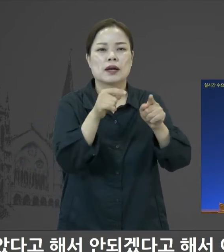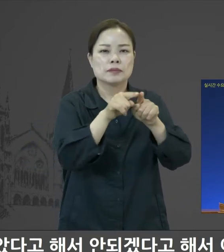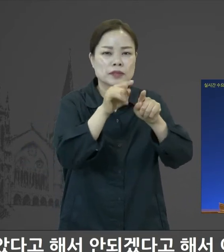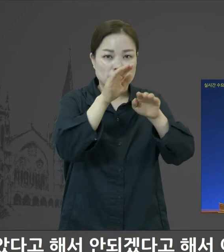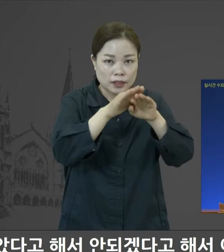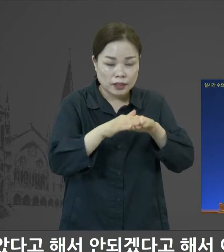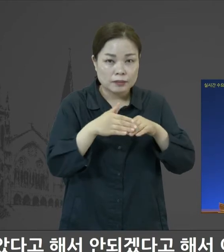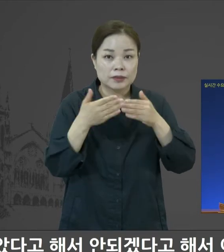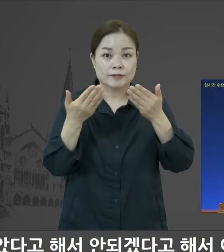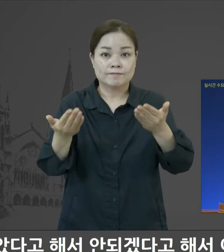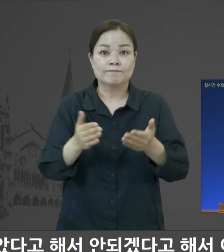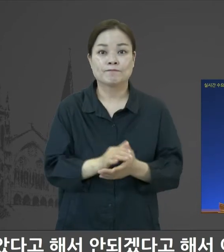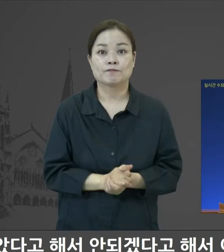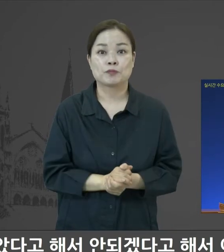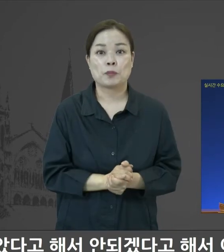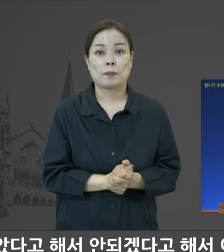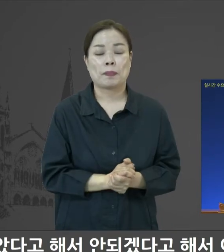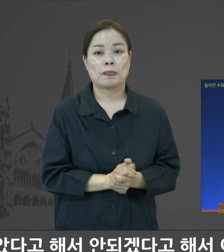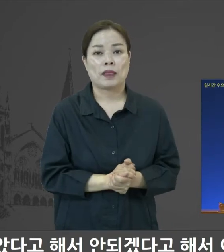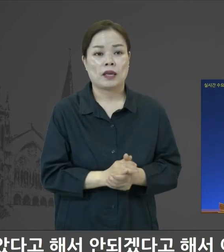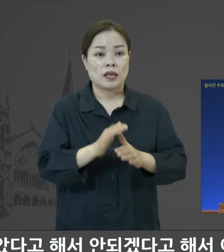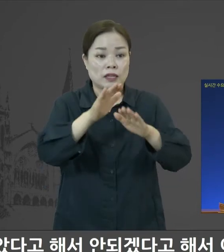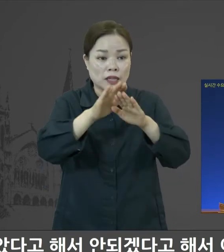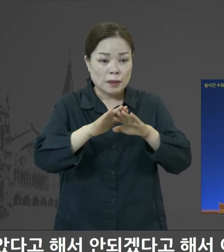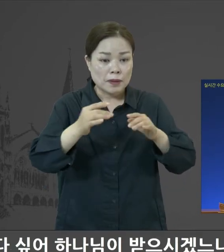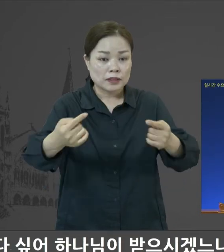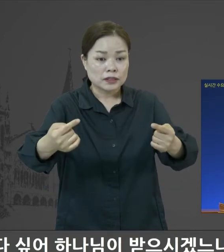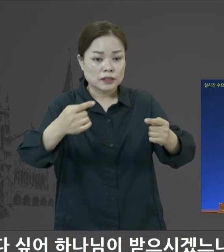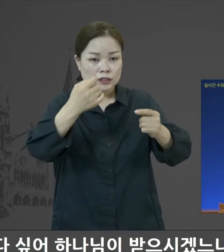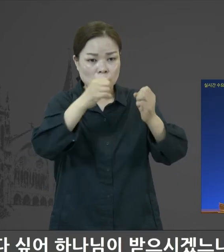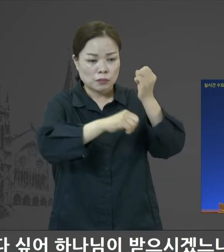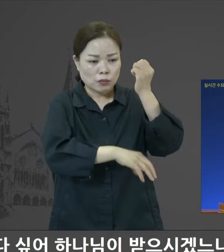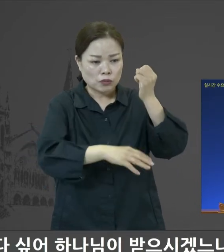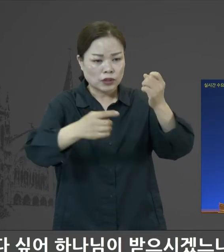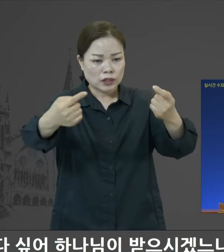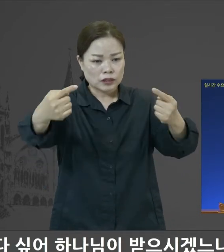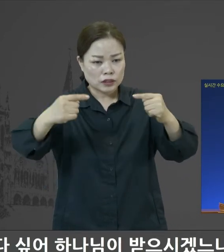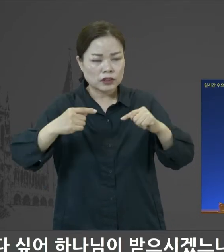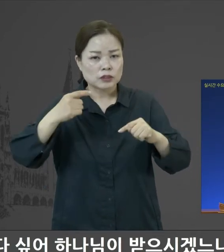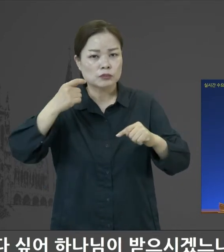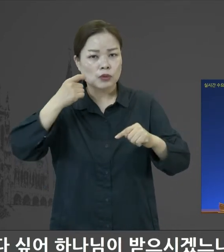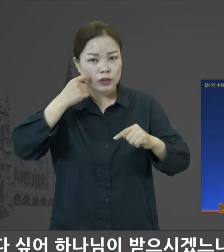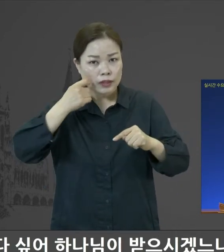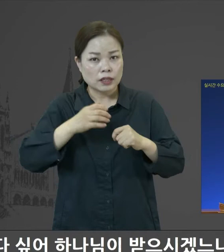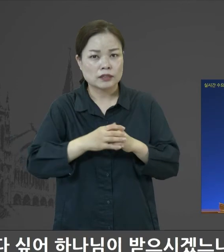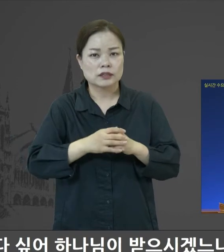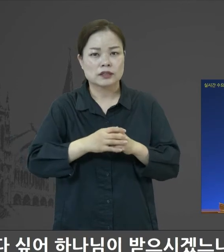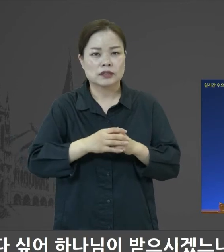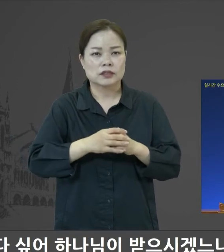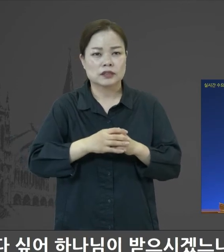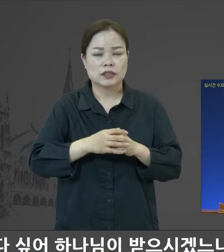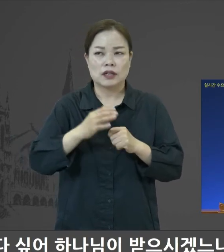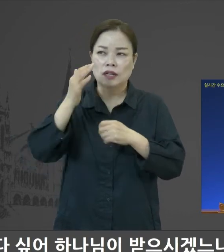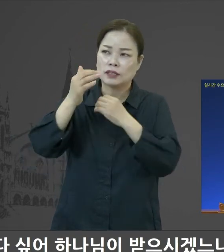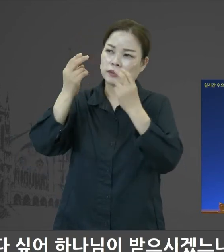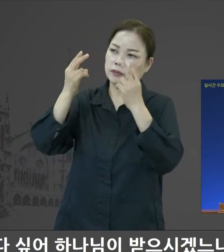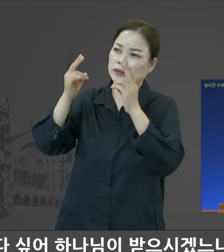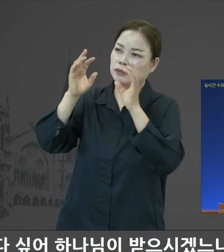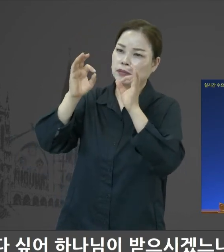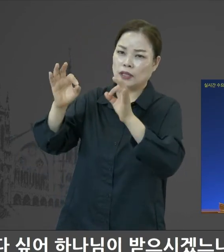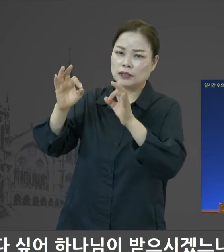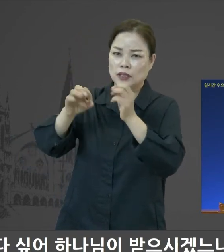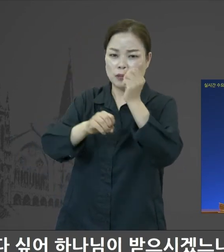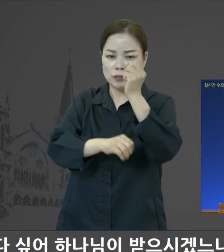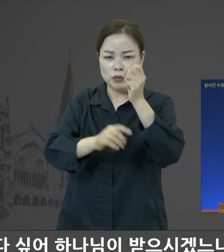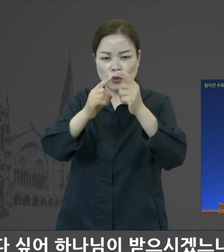가자고 하셨답니다. 예배당에 들어가서 예배 드리지 못한다 할지라도 예배당 바라보면서 우리가